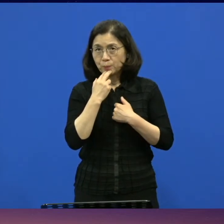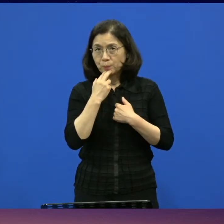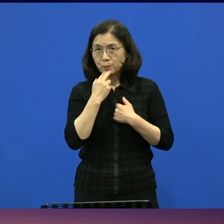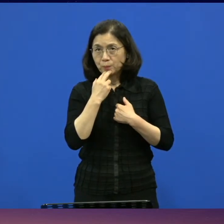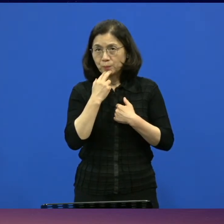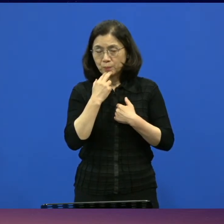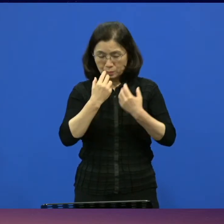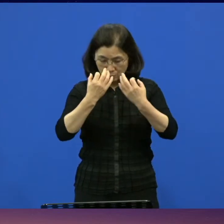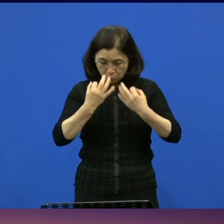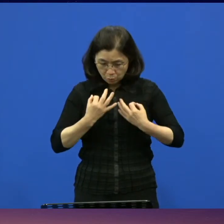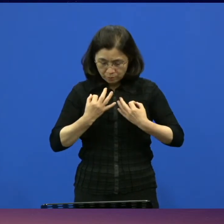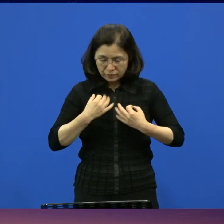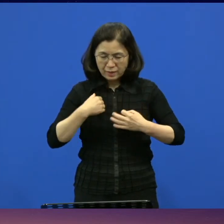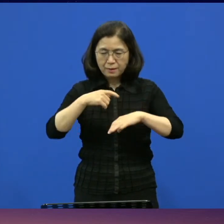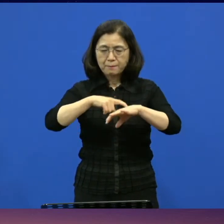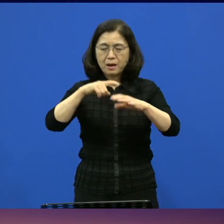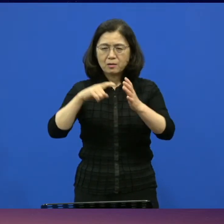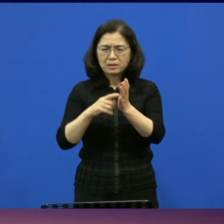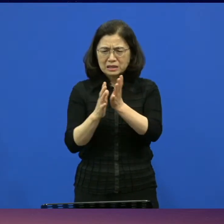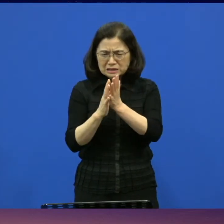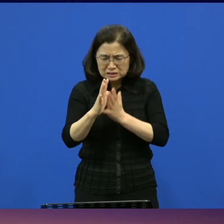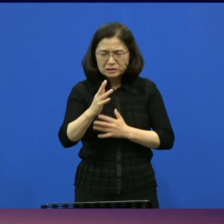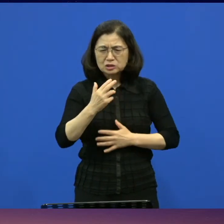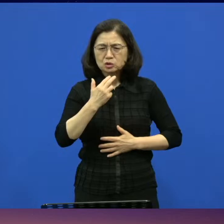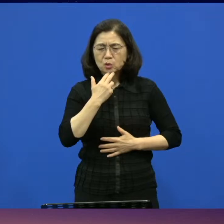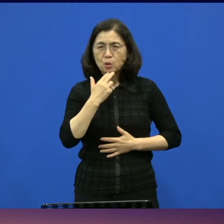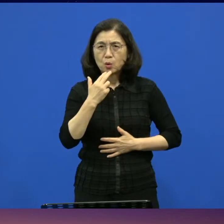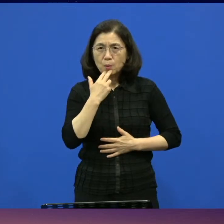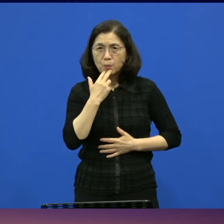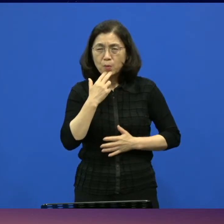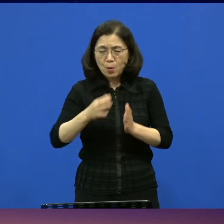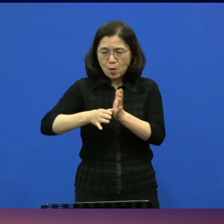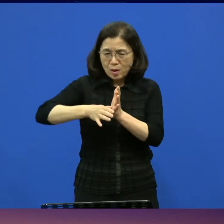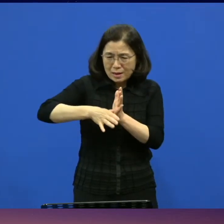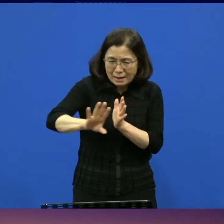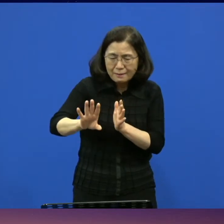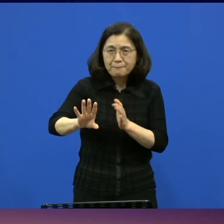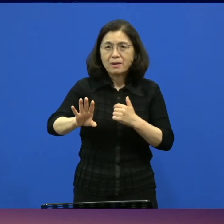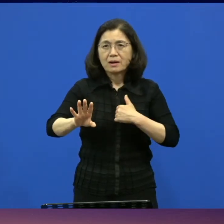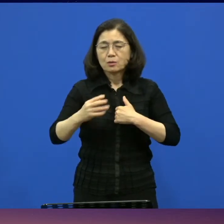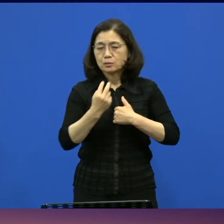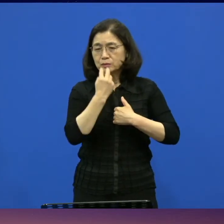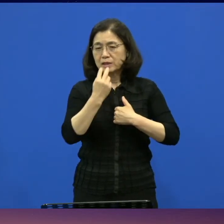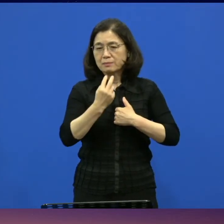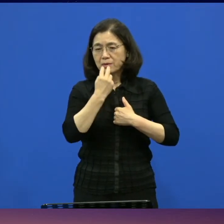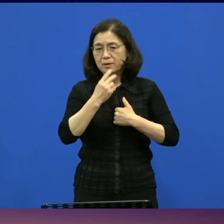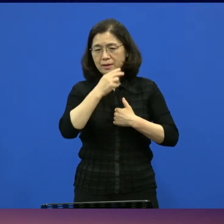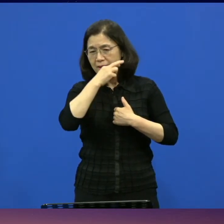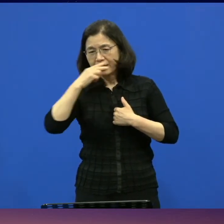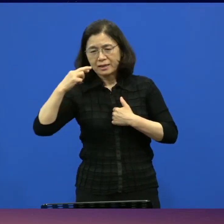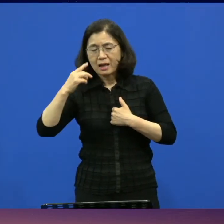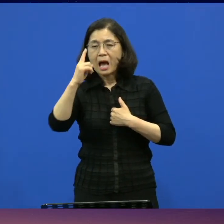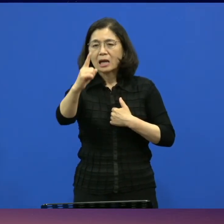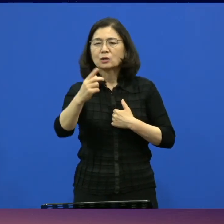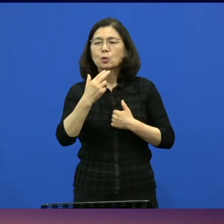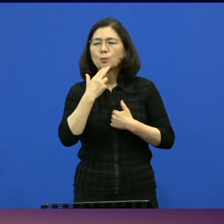없어요. 혼란스러워, 무질서해, 강팍해, 드라이해. 생명의 기운이 하나도 없어.